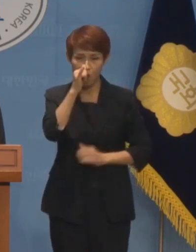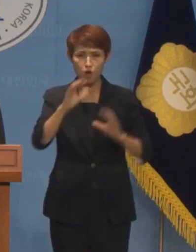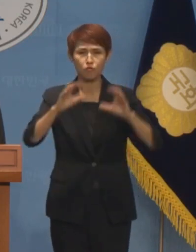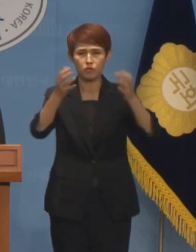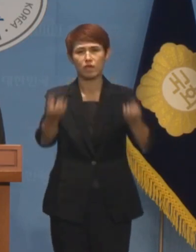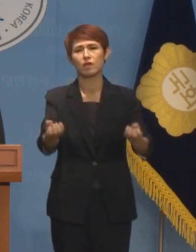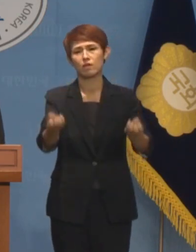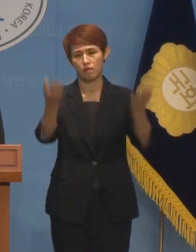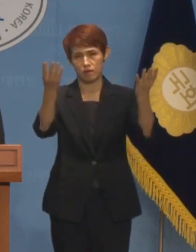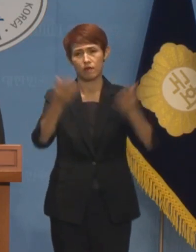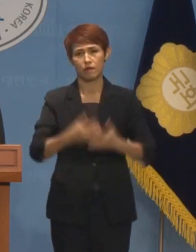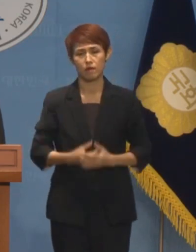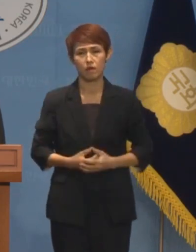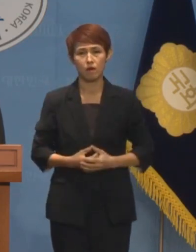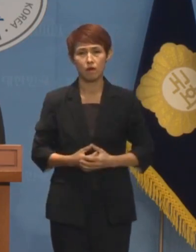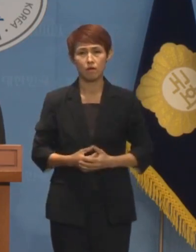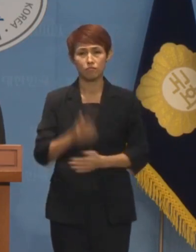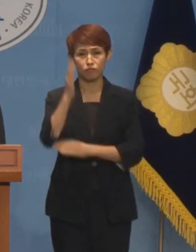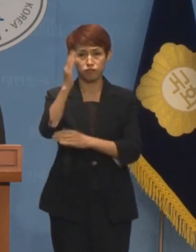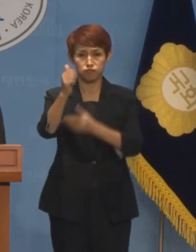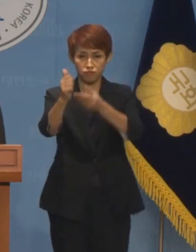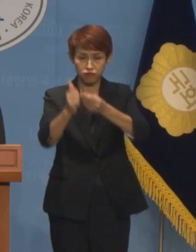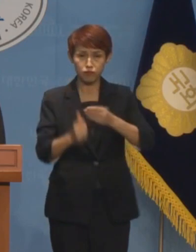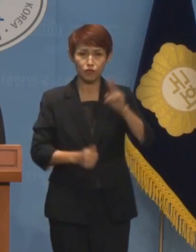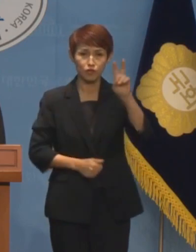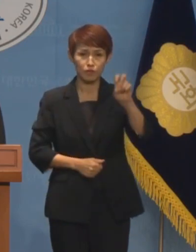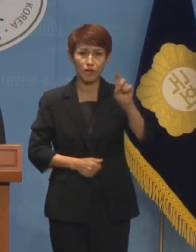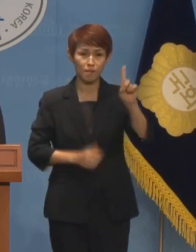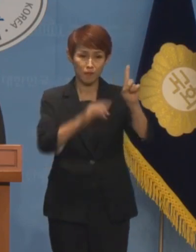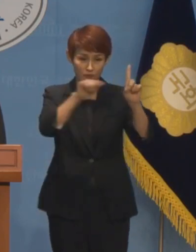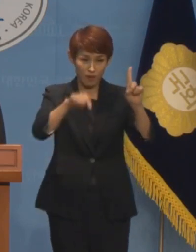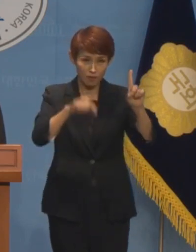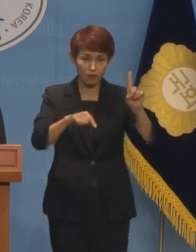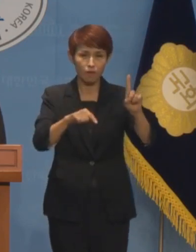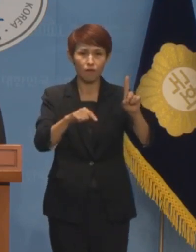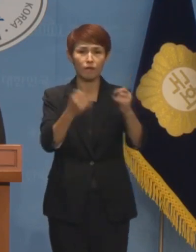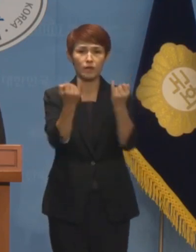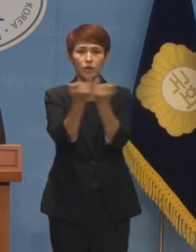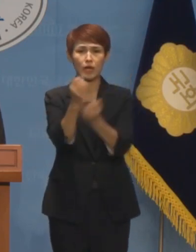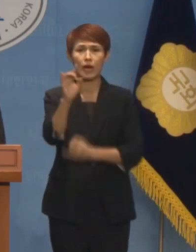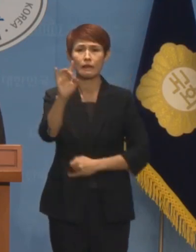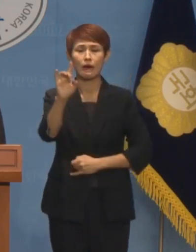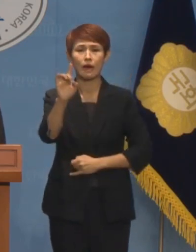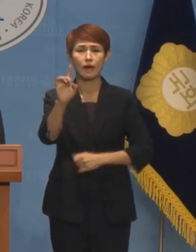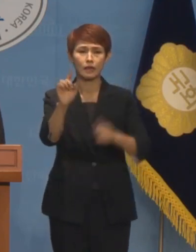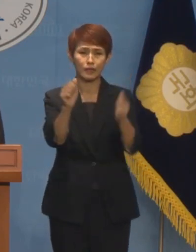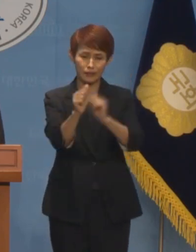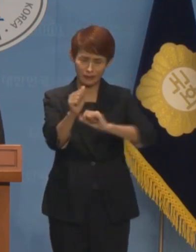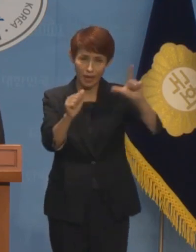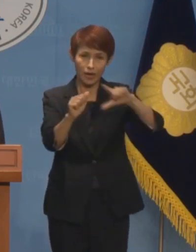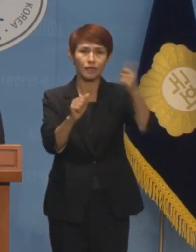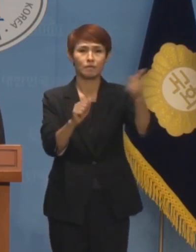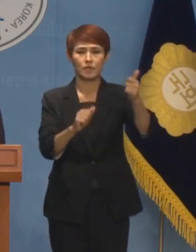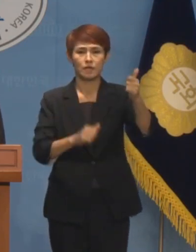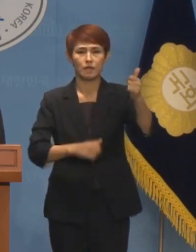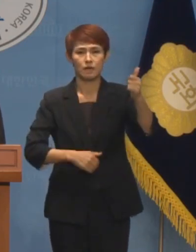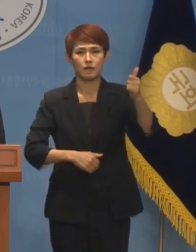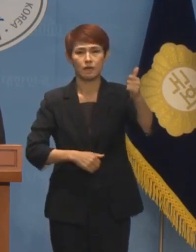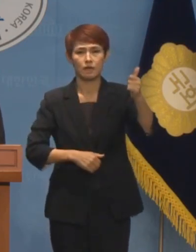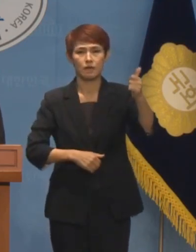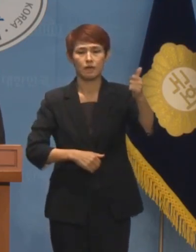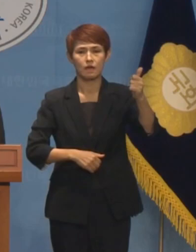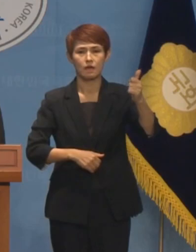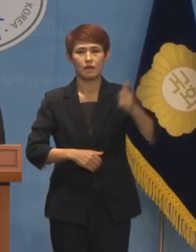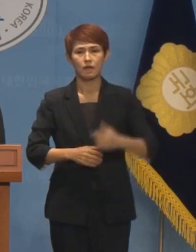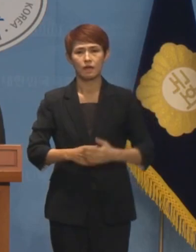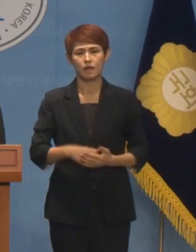국제회의로 올해 포럼 연사가 21명 중 1명만 여성으로 포함되어 있어 지나치게 편중된